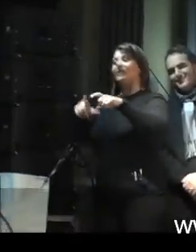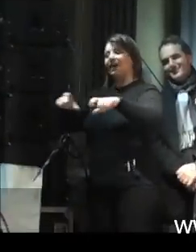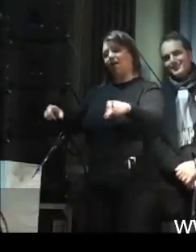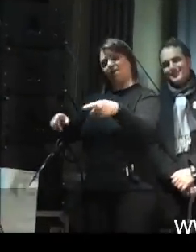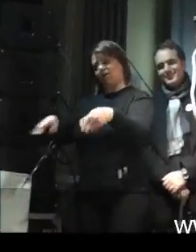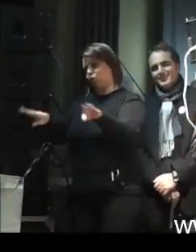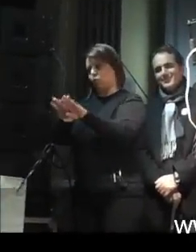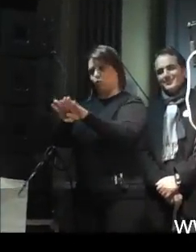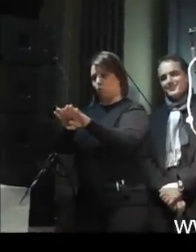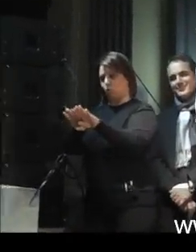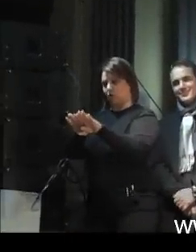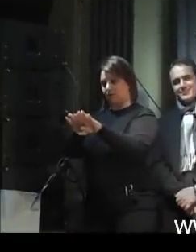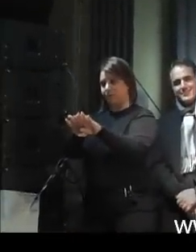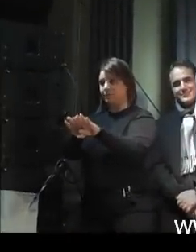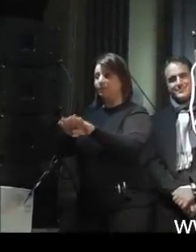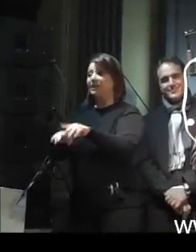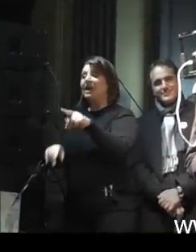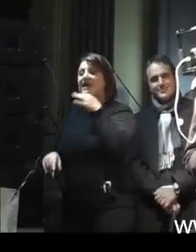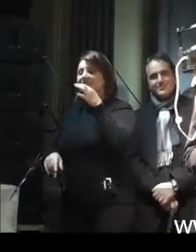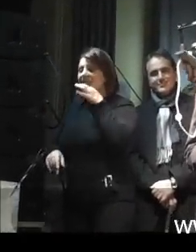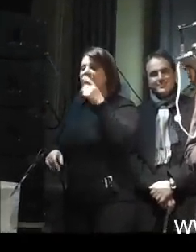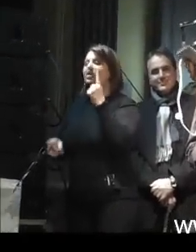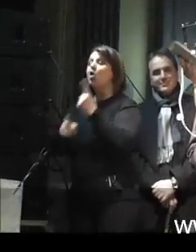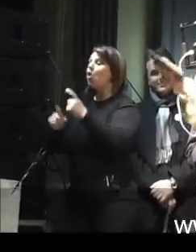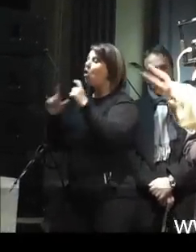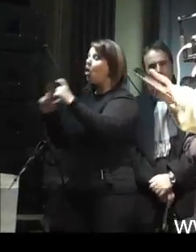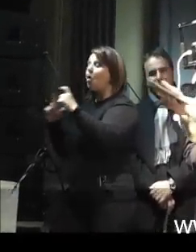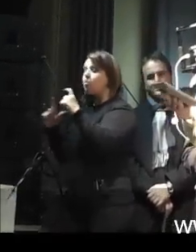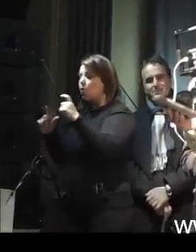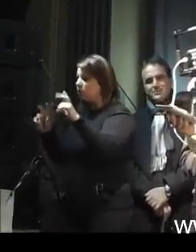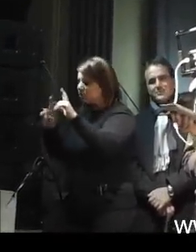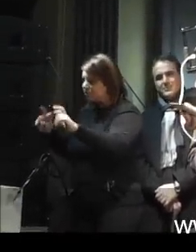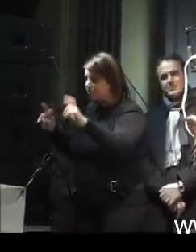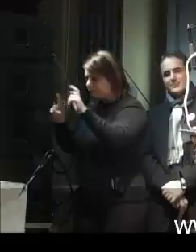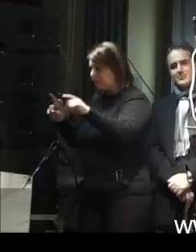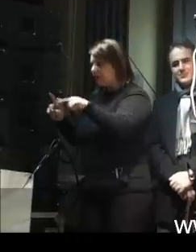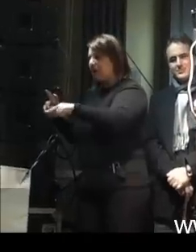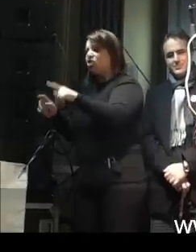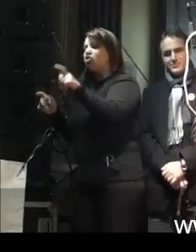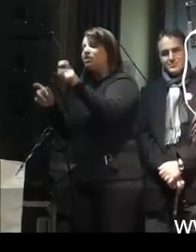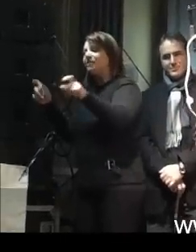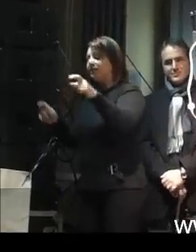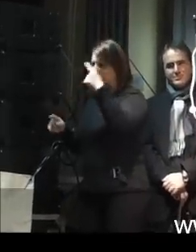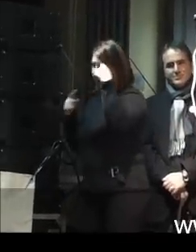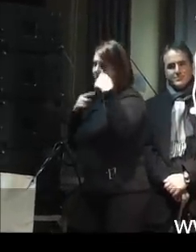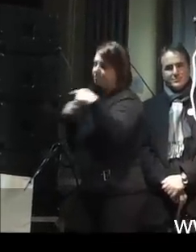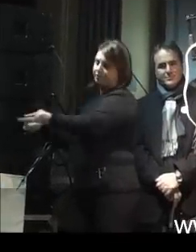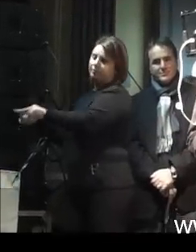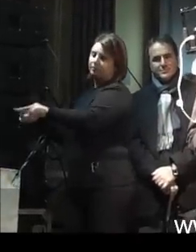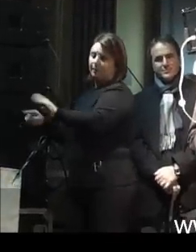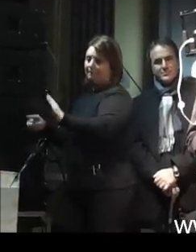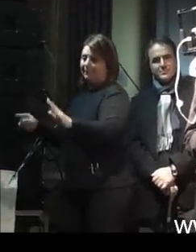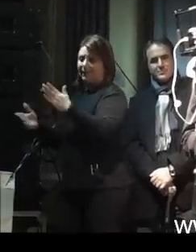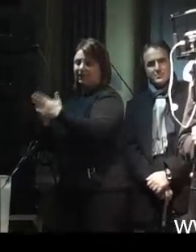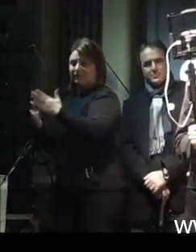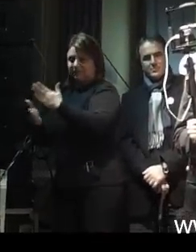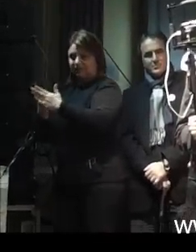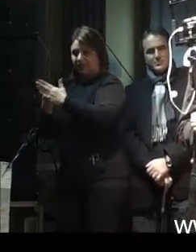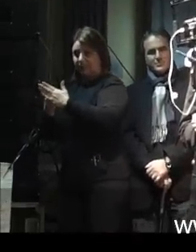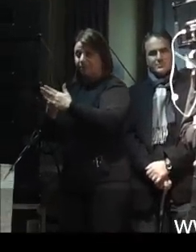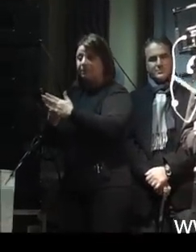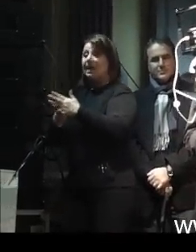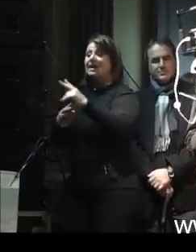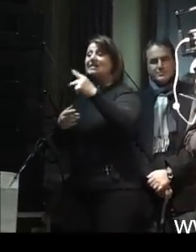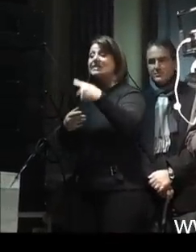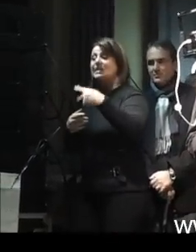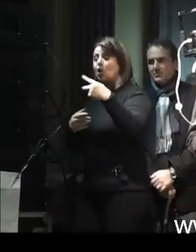assolutamente, sarà il comune caso per caso ad occuparsi dei suoi cittadini. Poi seconda cosa che noi diciamo, ma